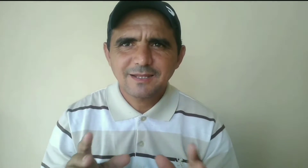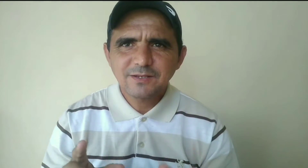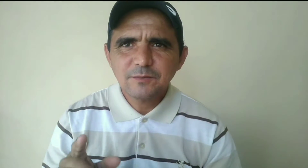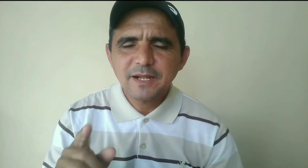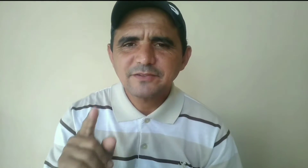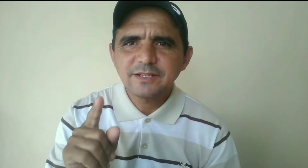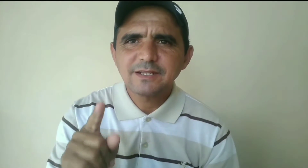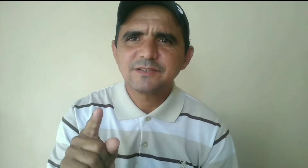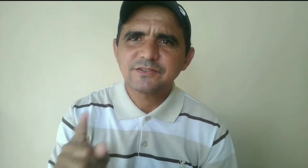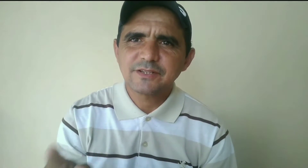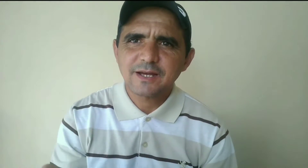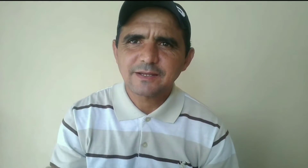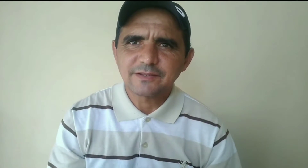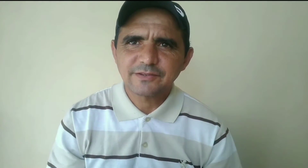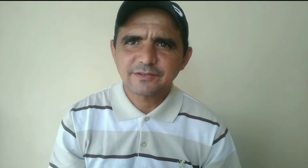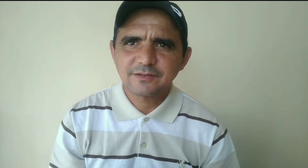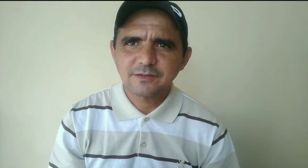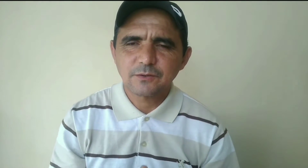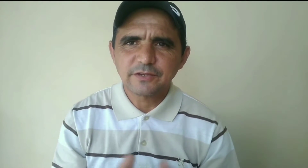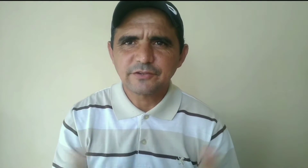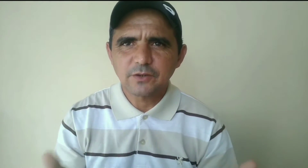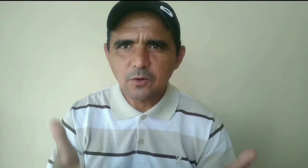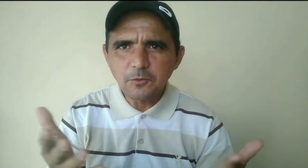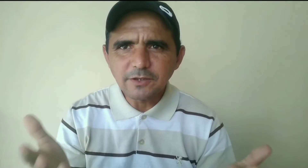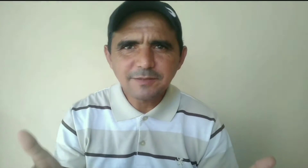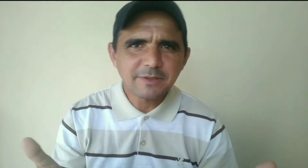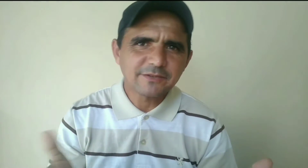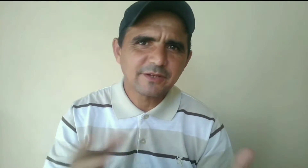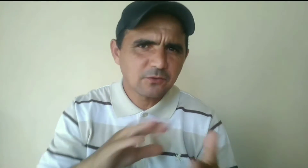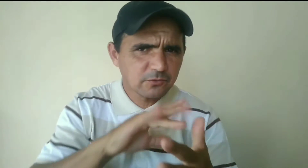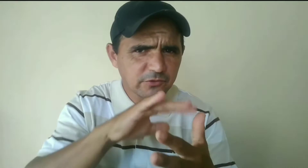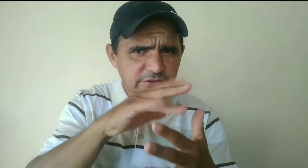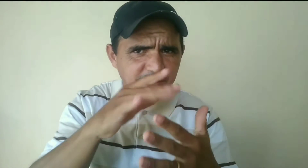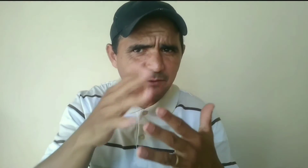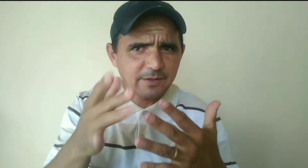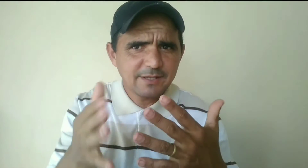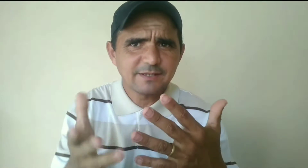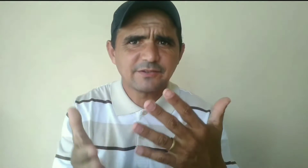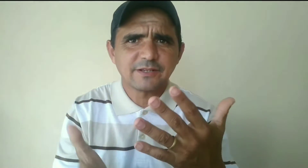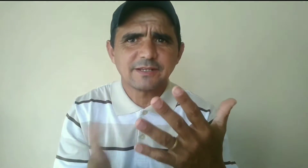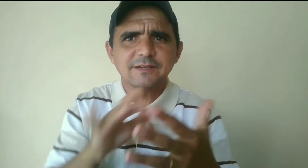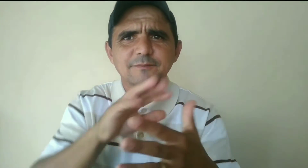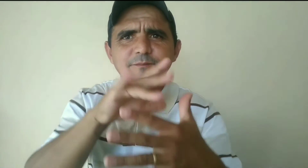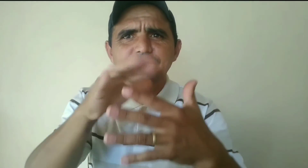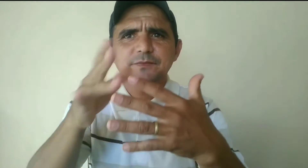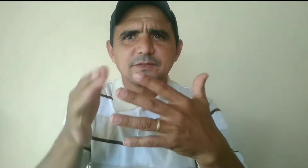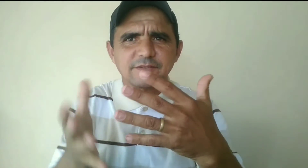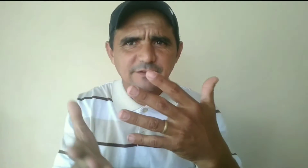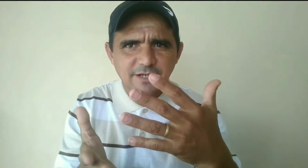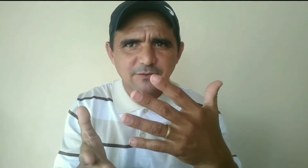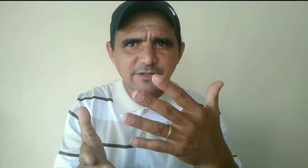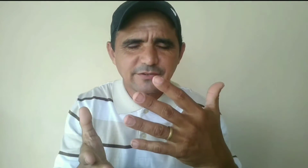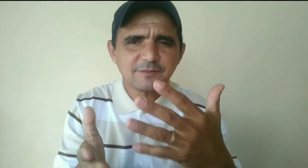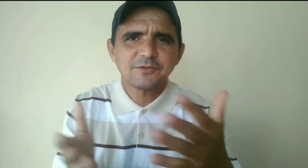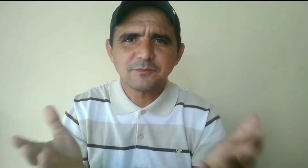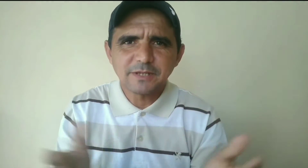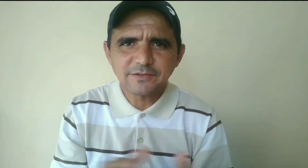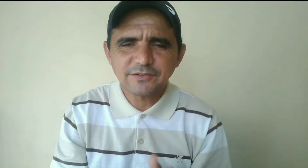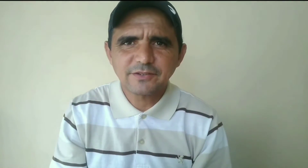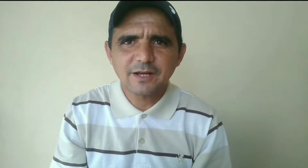A língua brasileira de sinais, conhecida como Libras, né, cujo sinal é esse aqui, você deve já conhecer muito bem esse sinal,